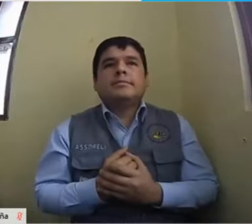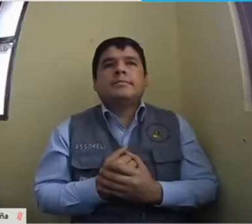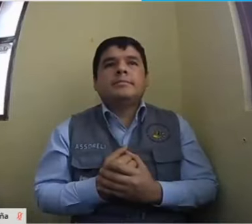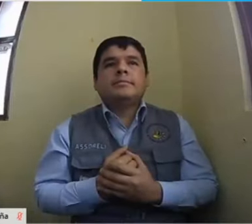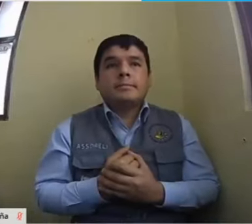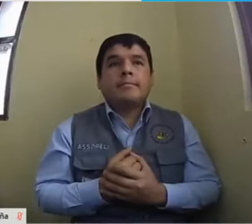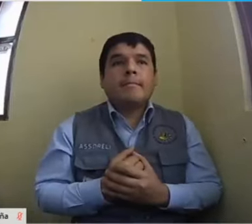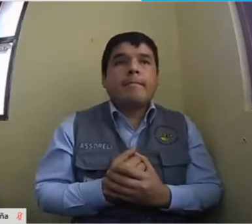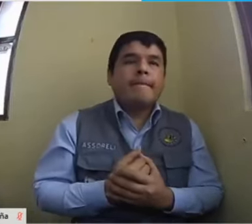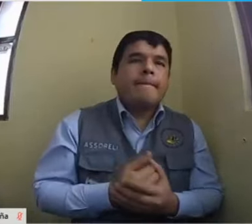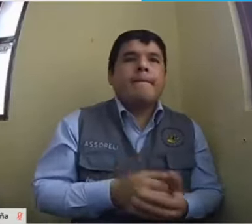gracias.